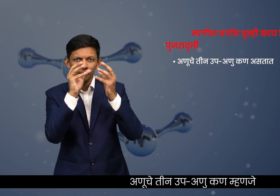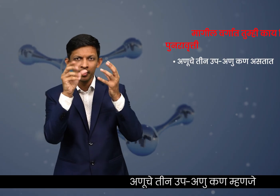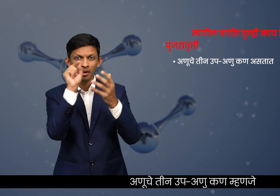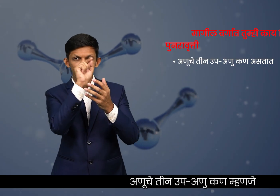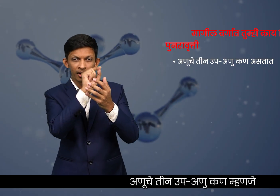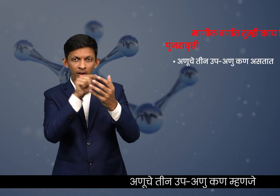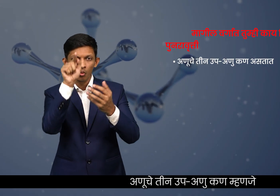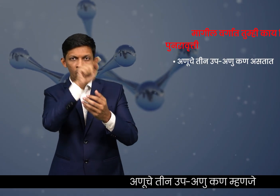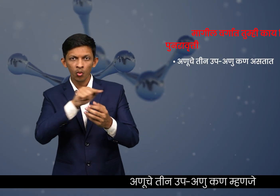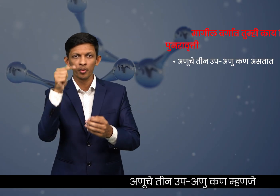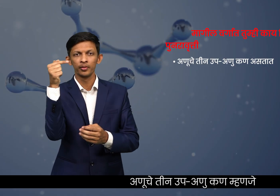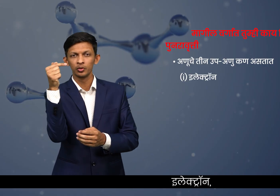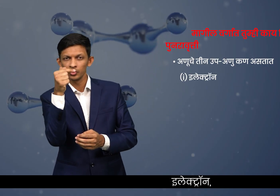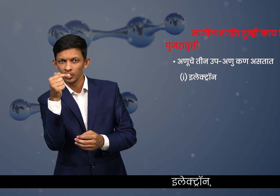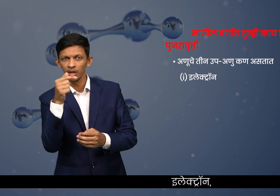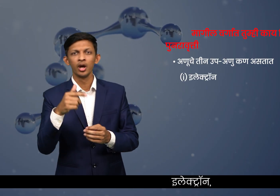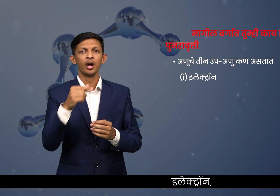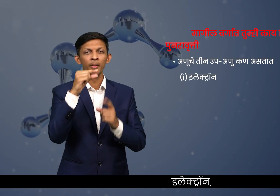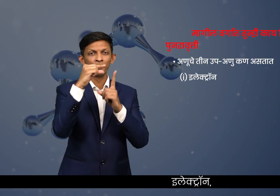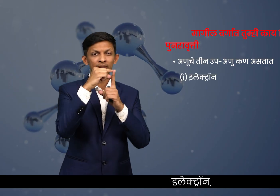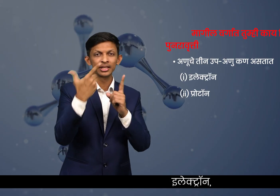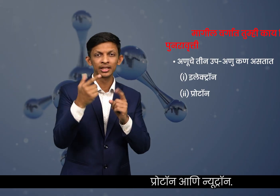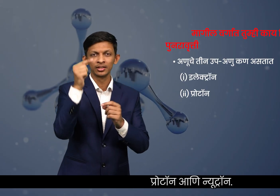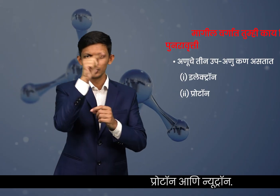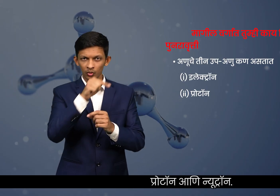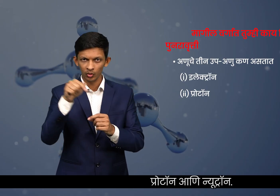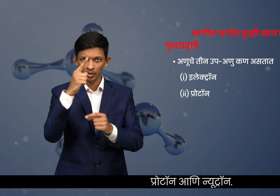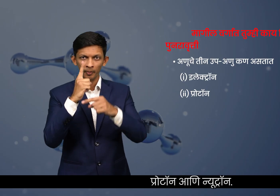म्हणजे इलेक्ट्रॉन, प्रोटॉन आणि न्यूट्रॉन.